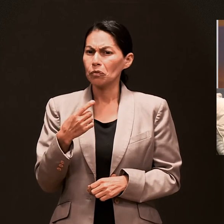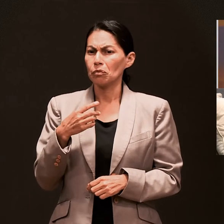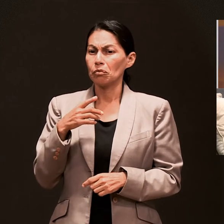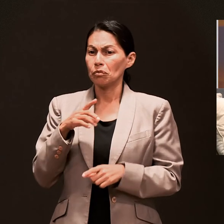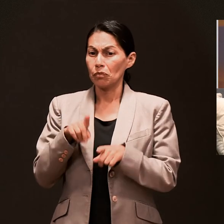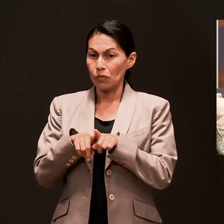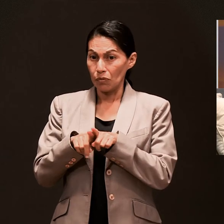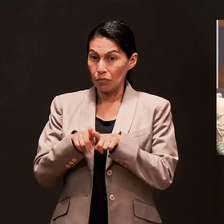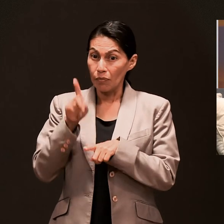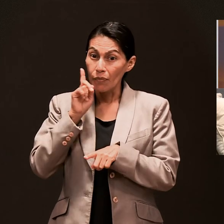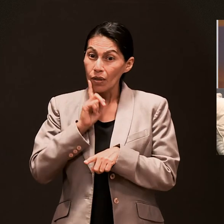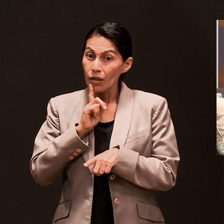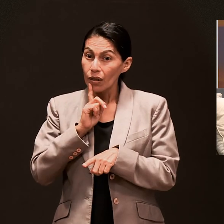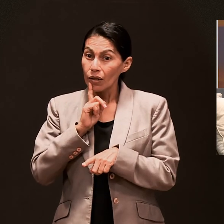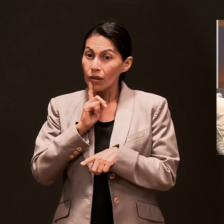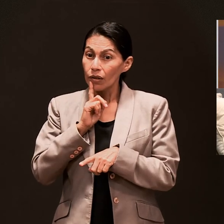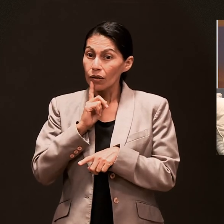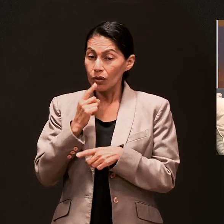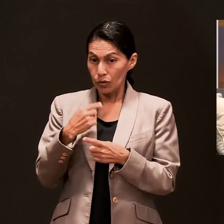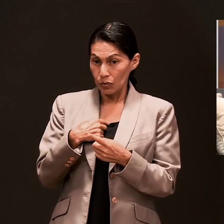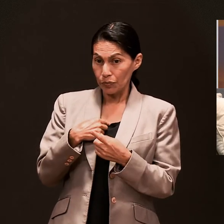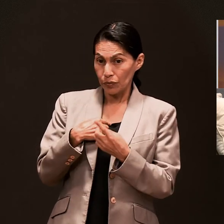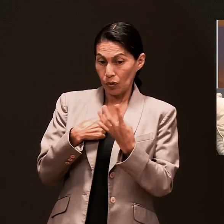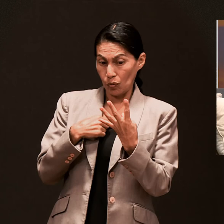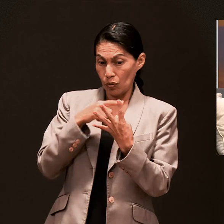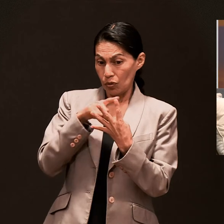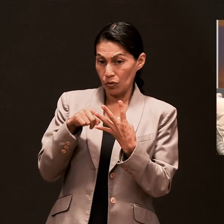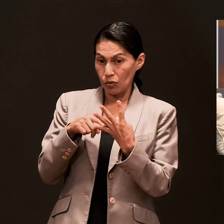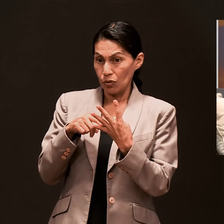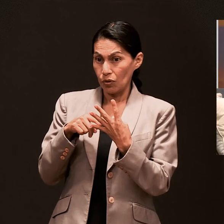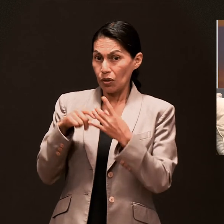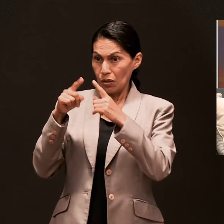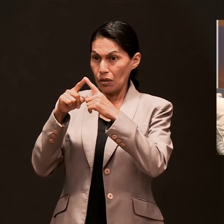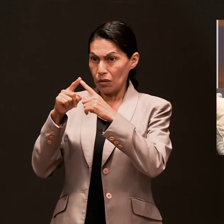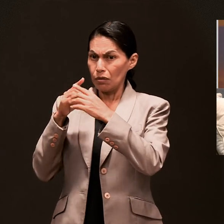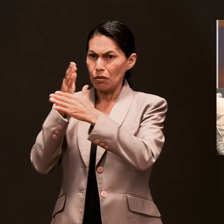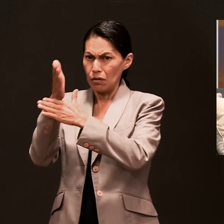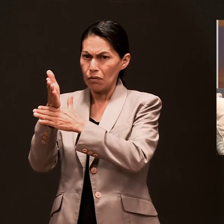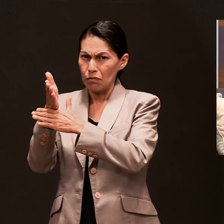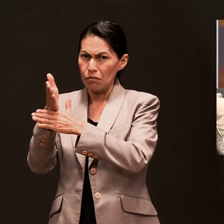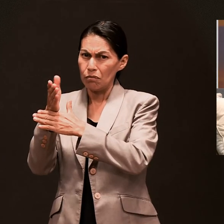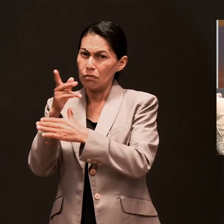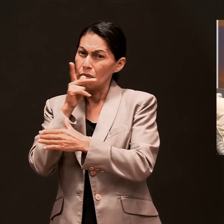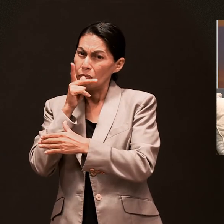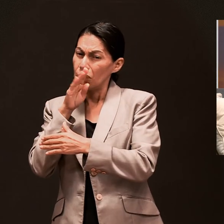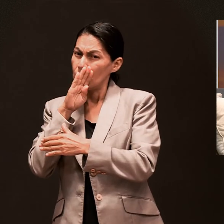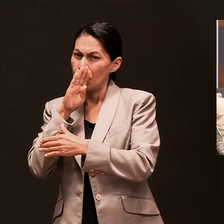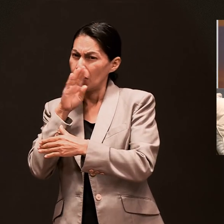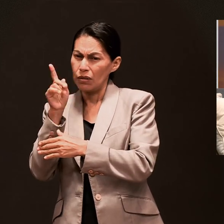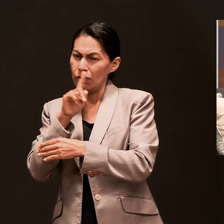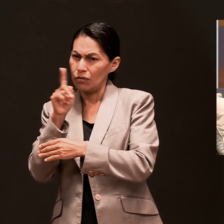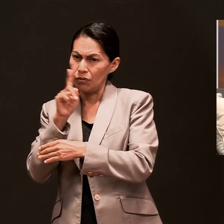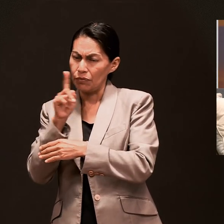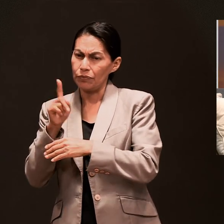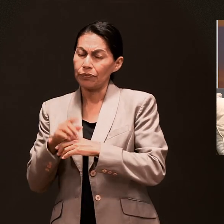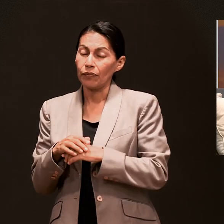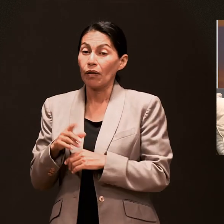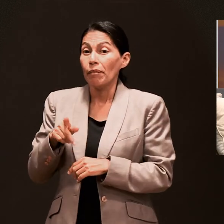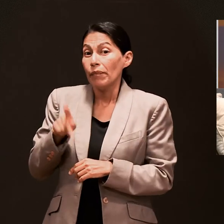nosotros íbamos a la iglesia mis hermanas y yo mis papás ya no recuerdo que hayan ido